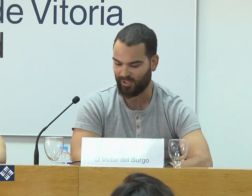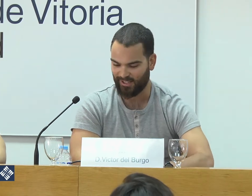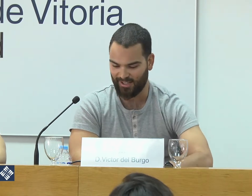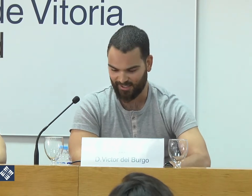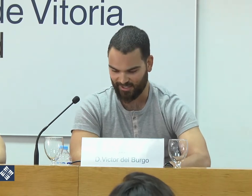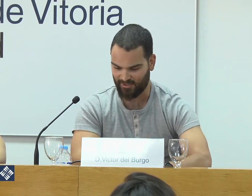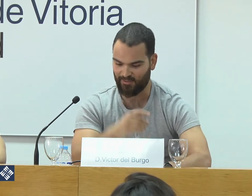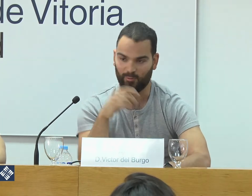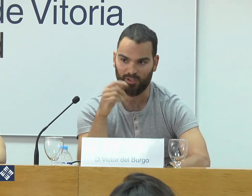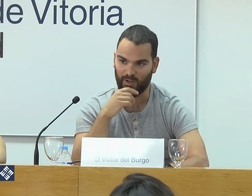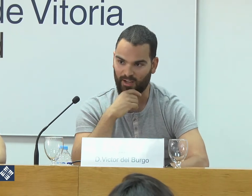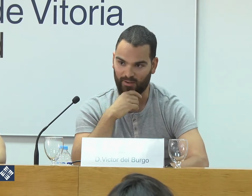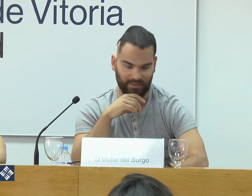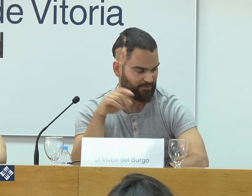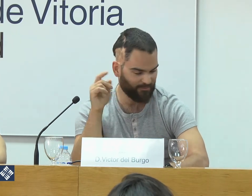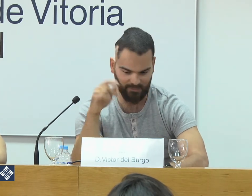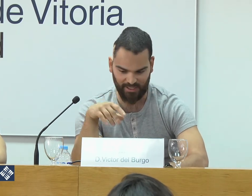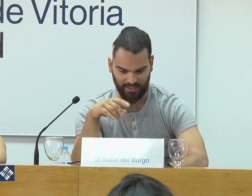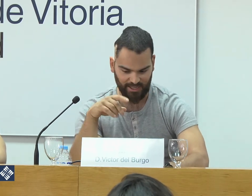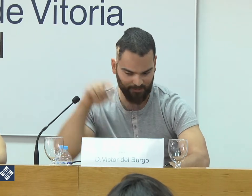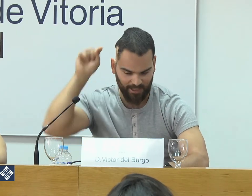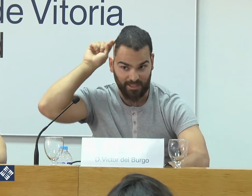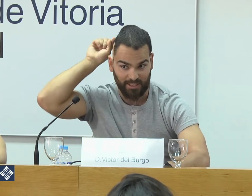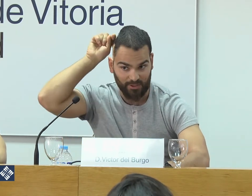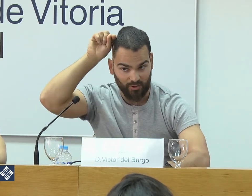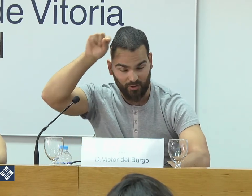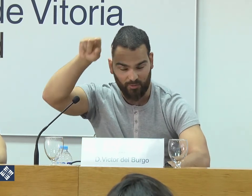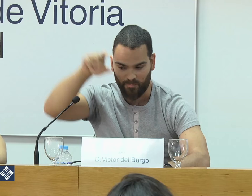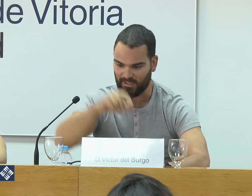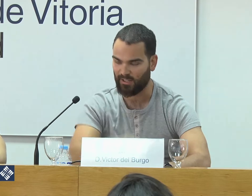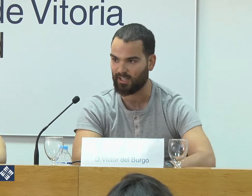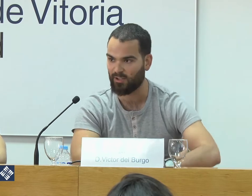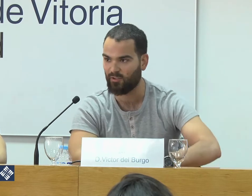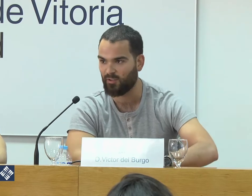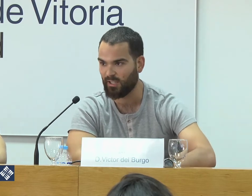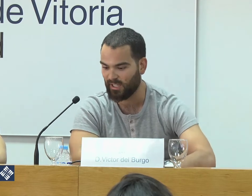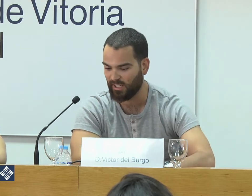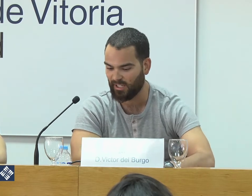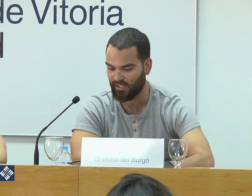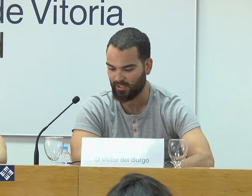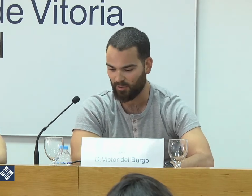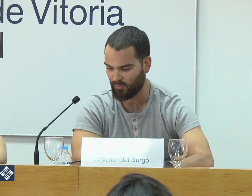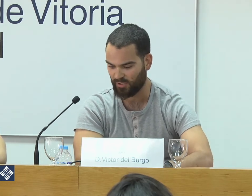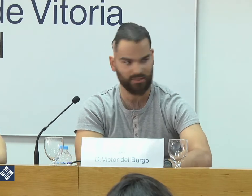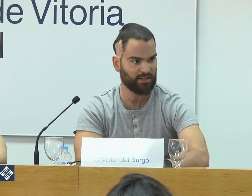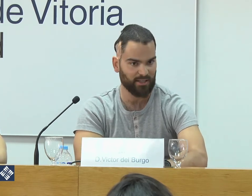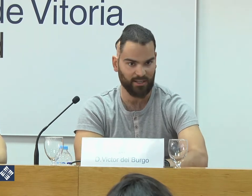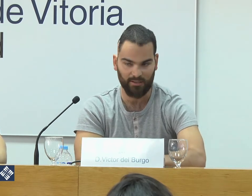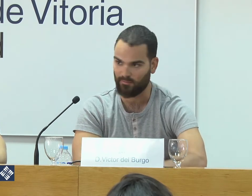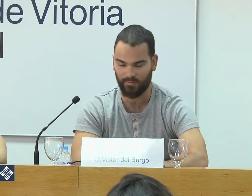pelo original, es que es un disparo en la cabeza, la bala me atravesó parte del cráneo y bueno,